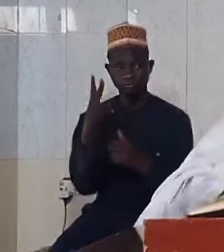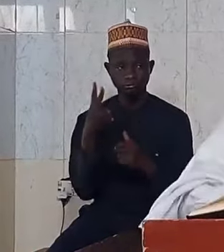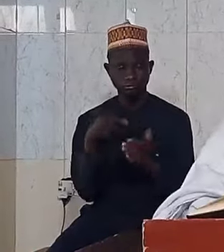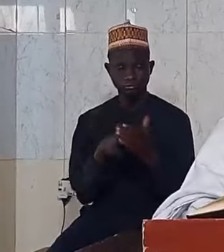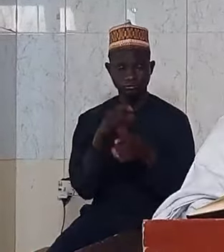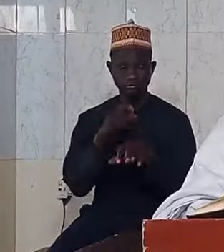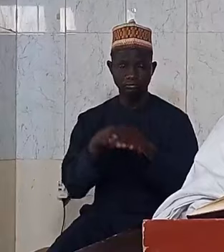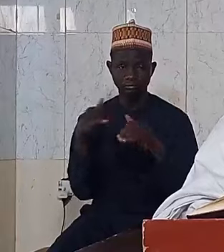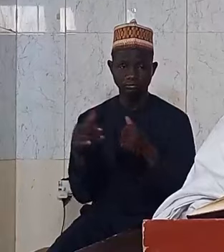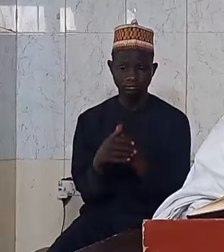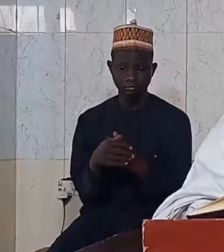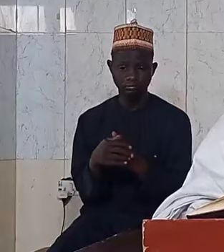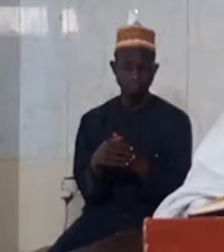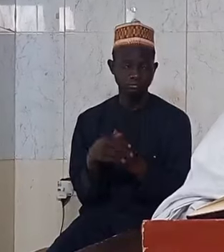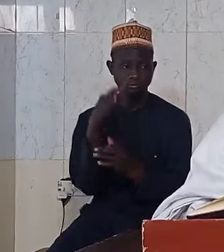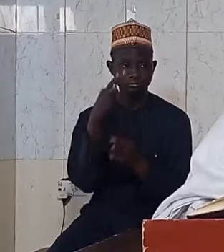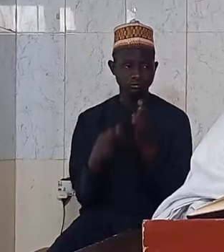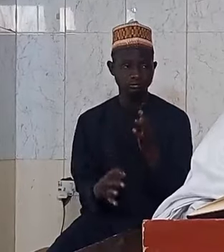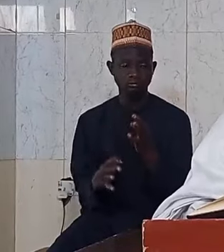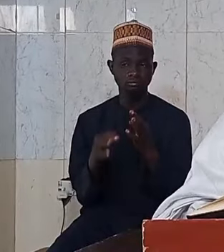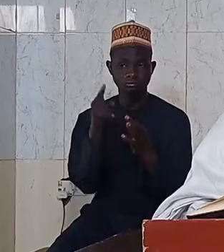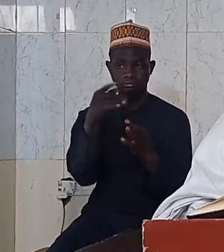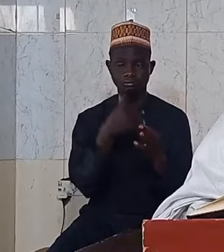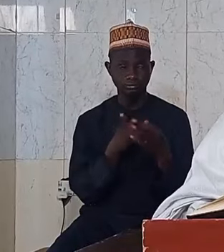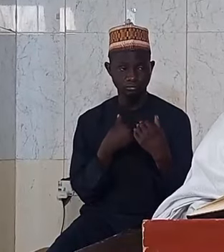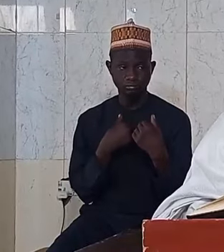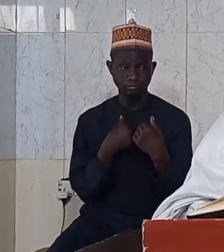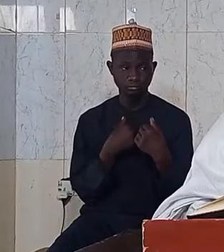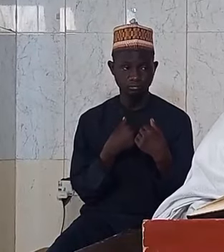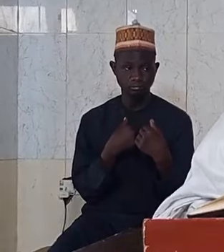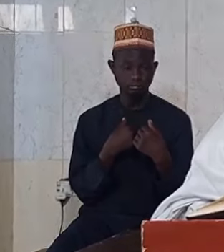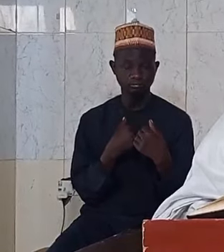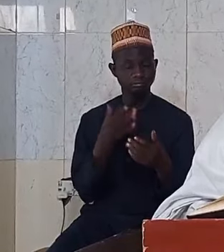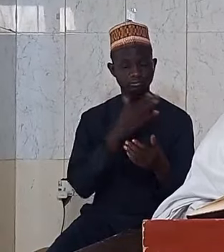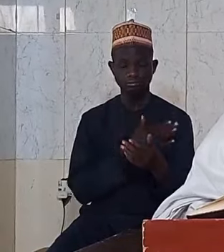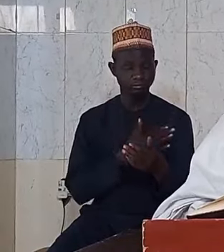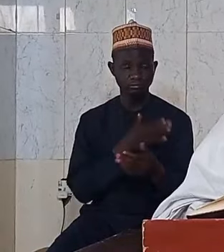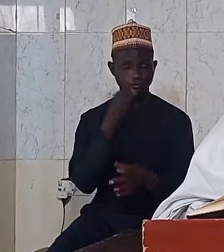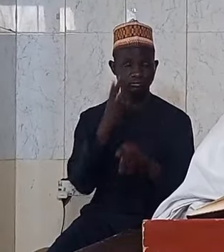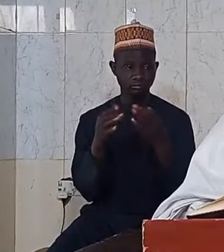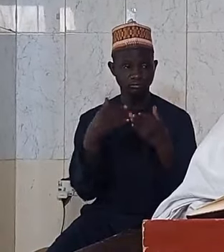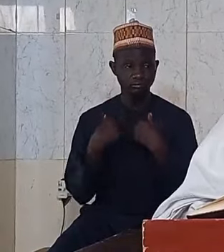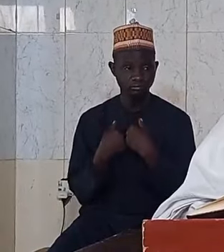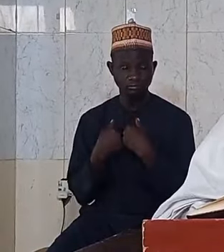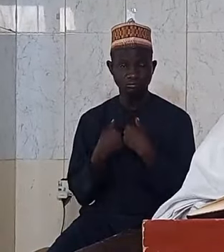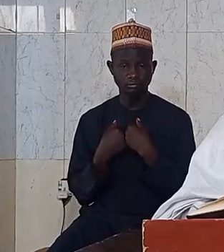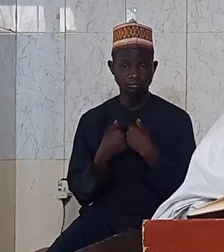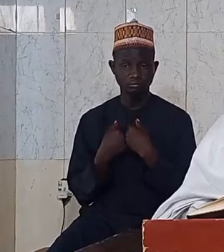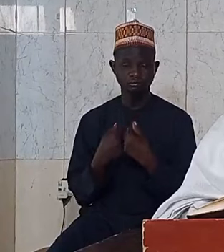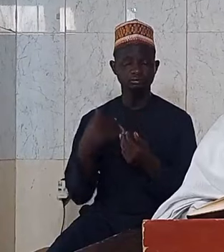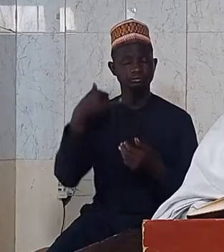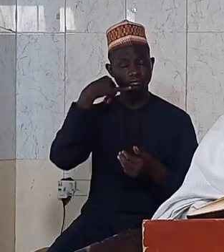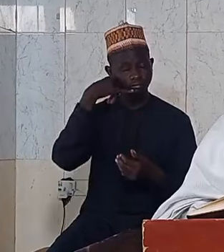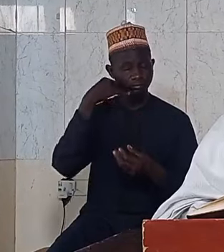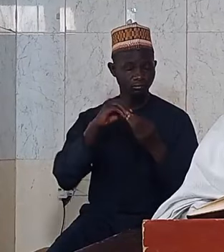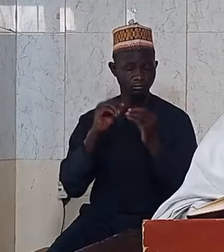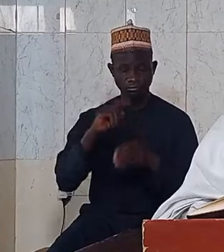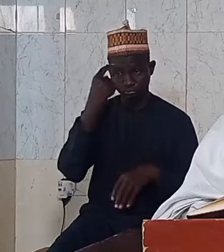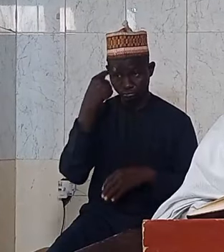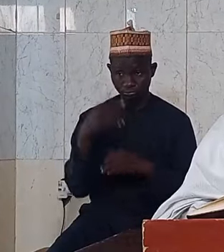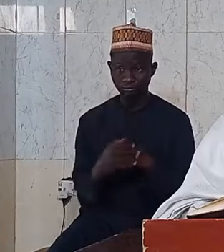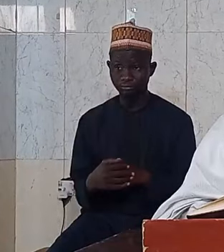zamanin yanzu idan kana da dan Allah tsakanin da Allah in kana da wayar gwamna